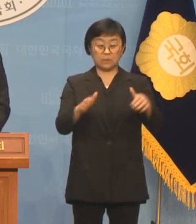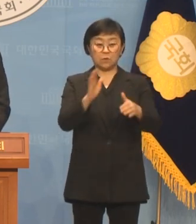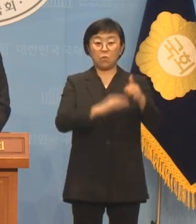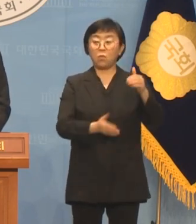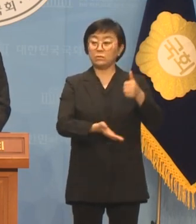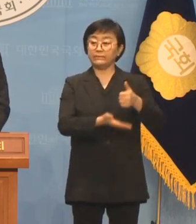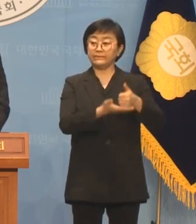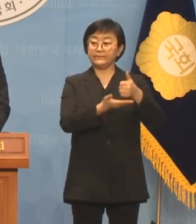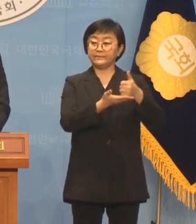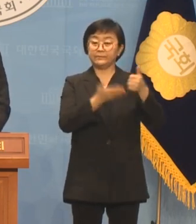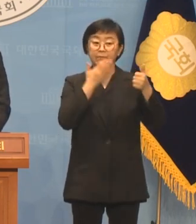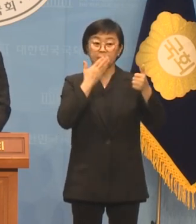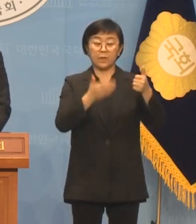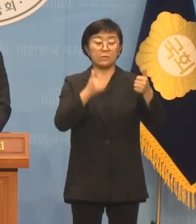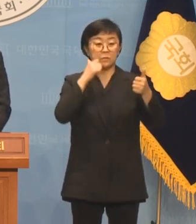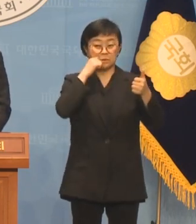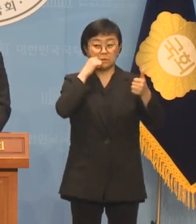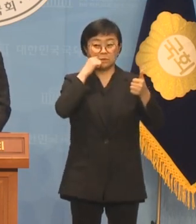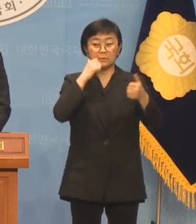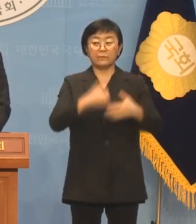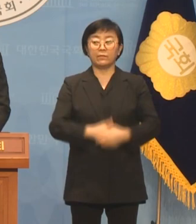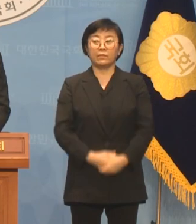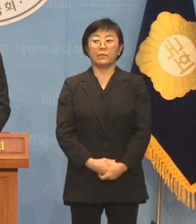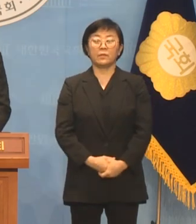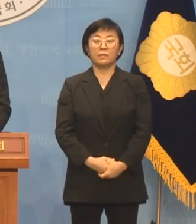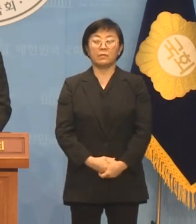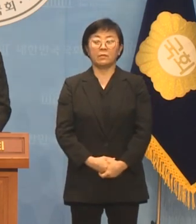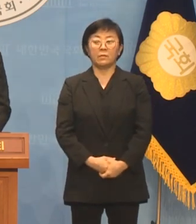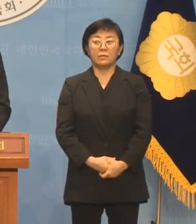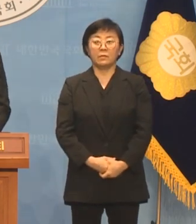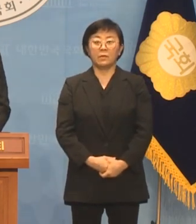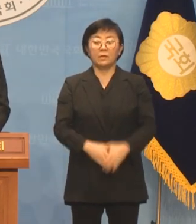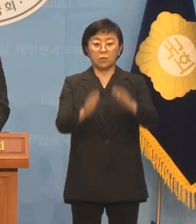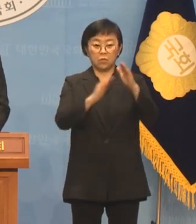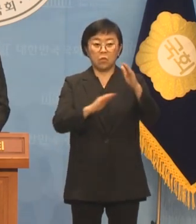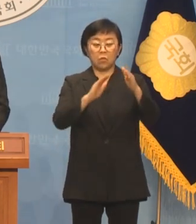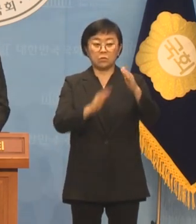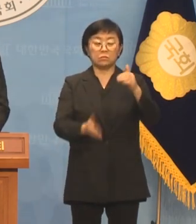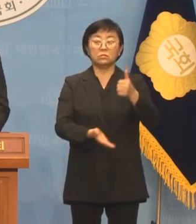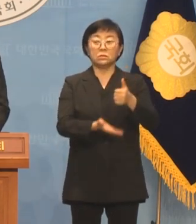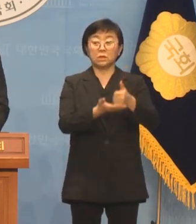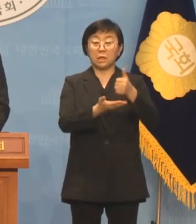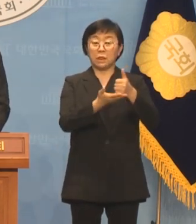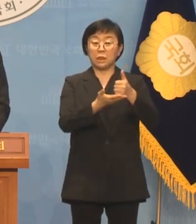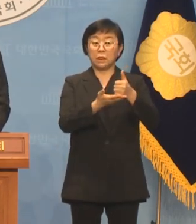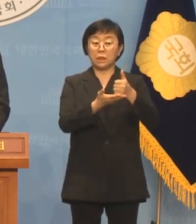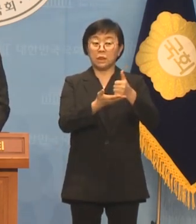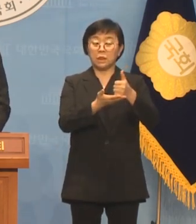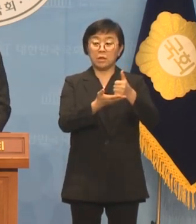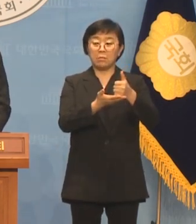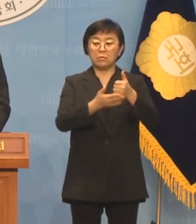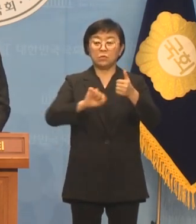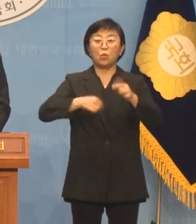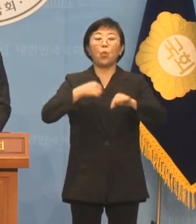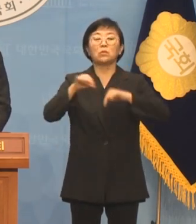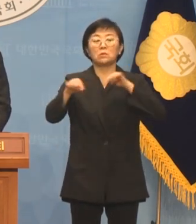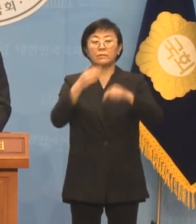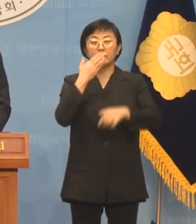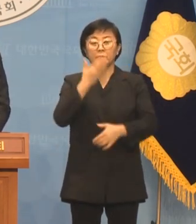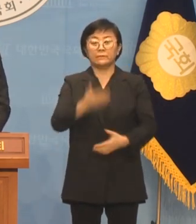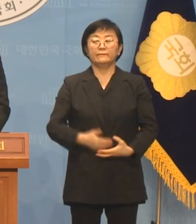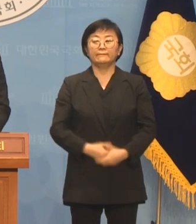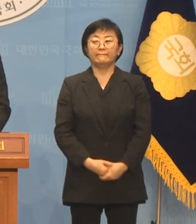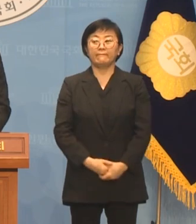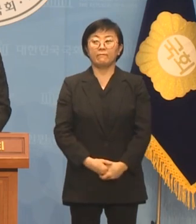공천이라도 할 수가 없는 것입니다. 이거는 공천 전횡이고 공천 독재를 하지 않을 수가